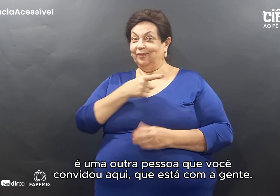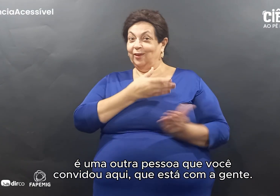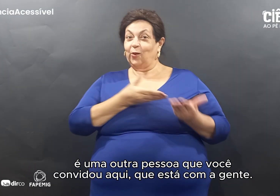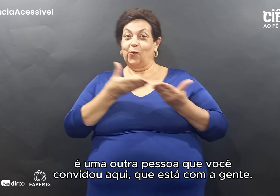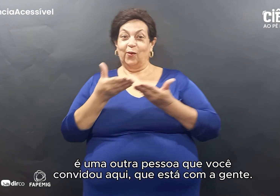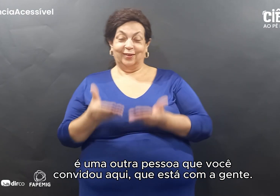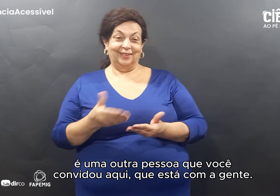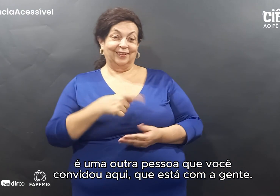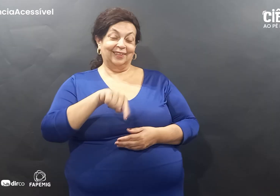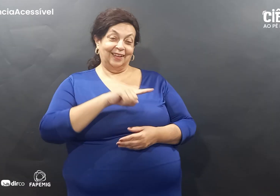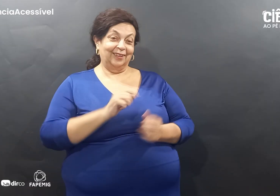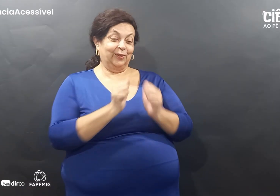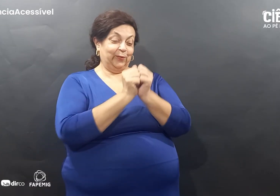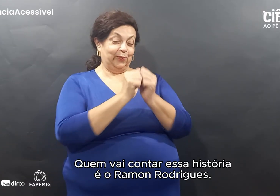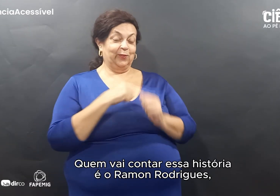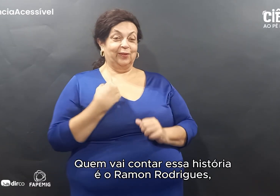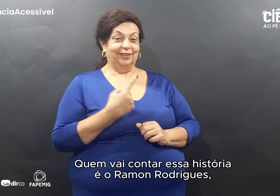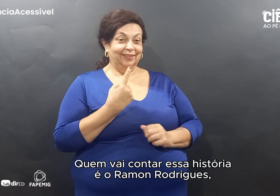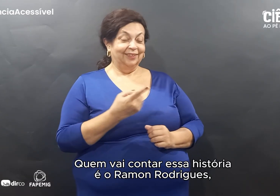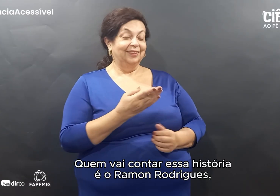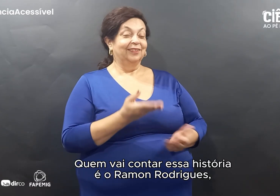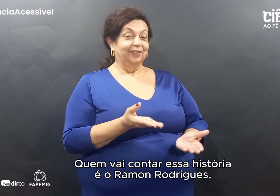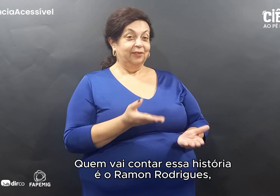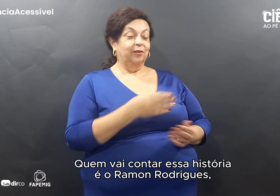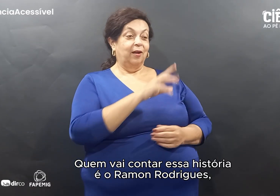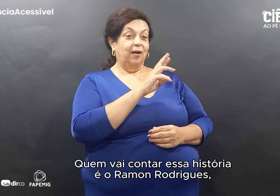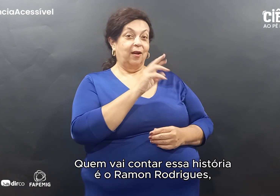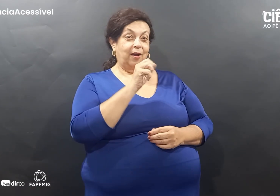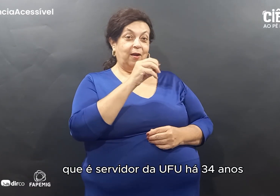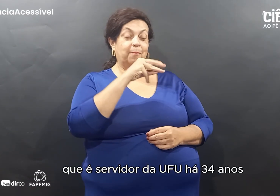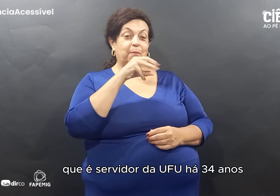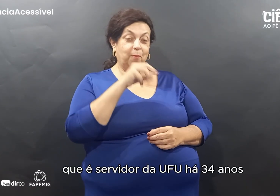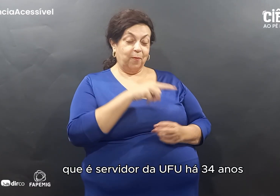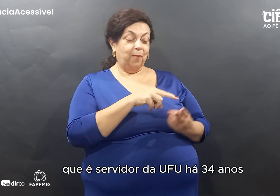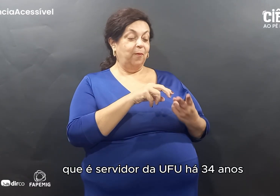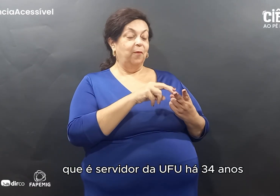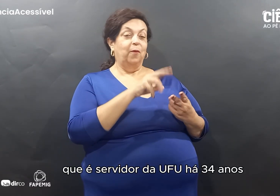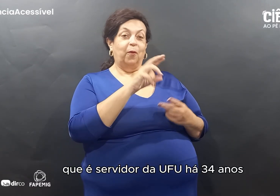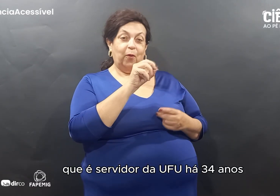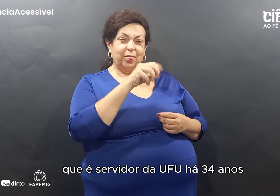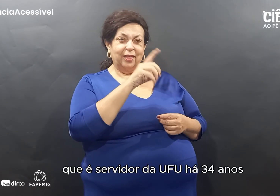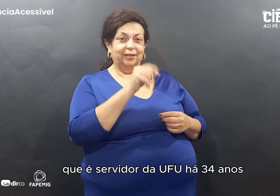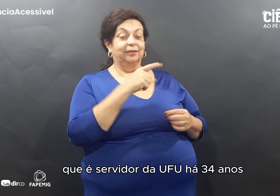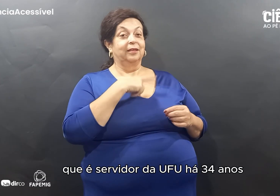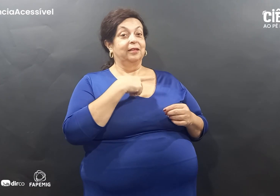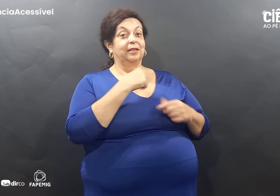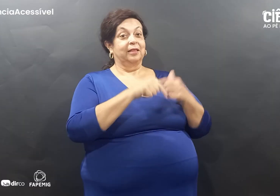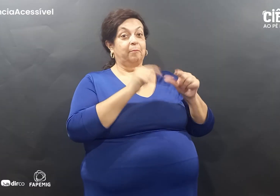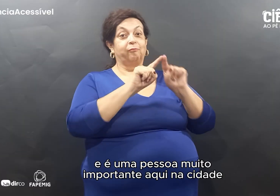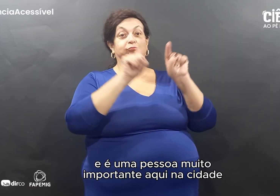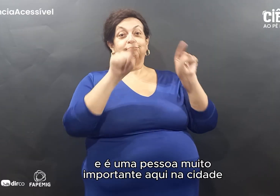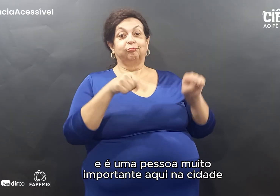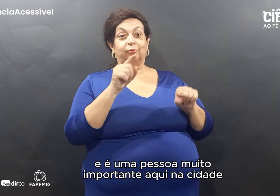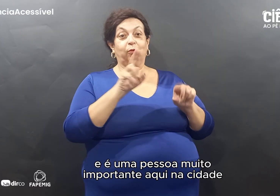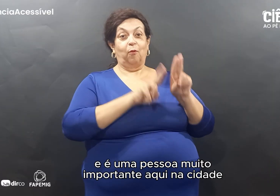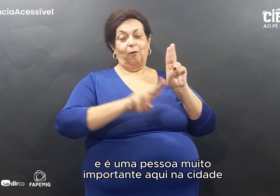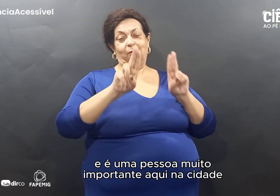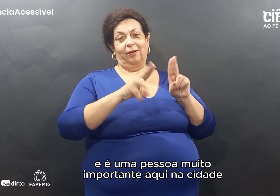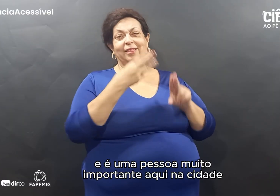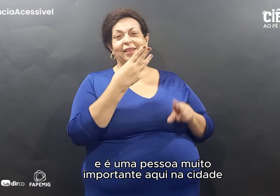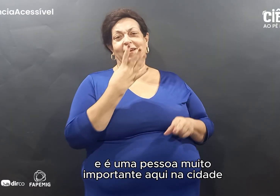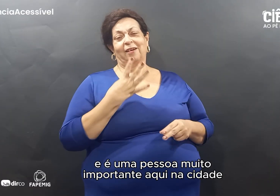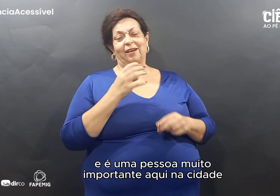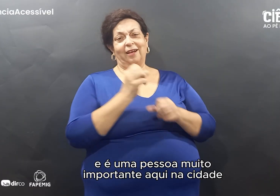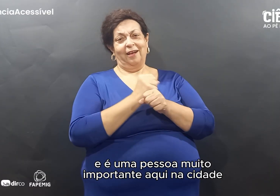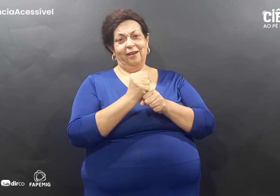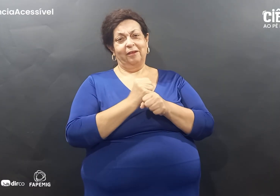convidou aqui, que está com a gente. Quem vai contar essa história é o Ramon Rodrigues, que é servidor da UFO há 34 anos e é uma pessoa muito